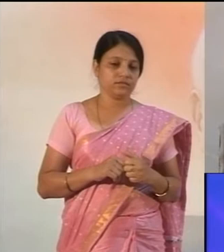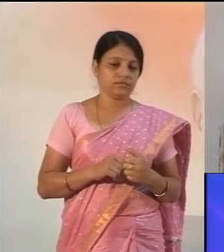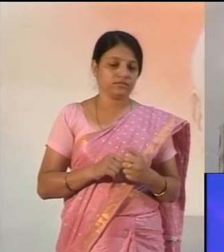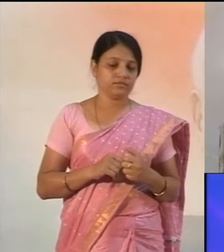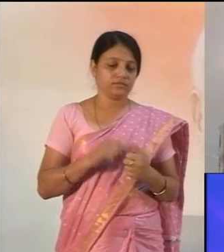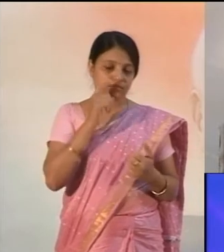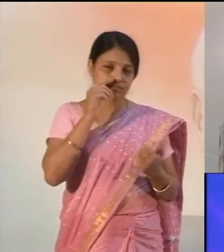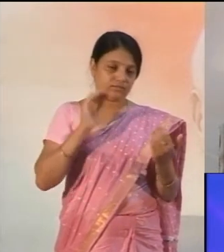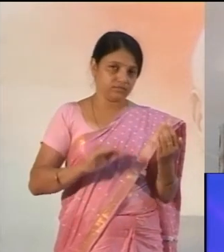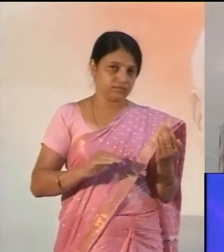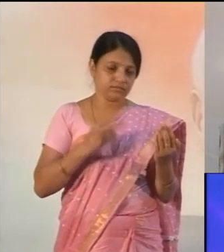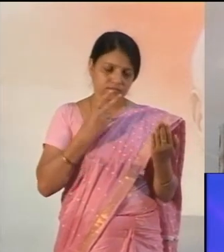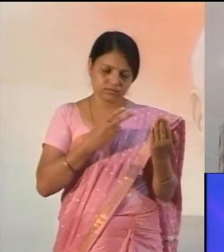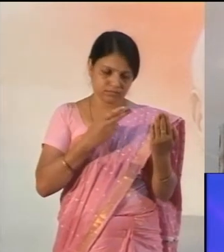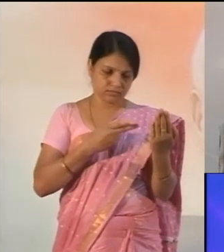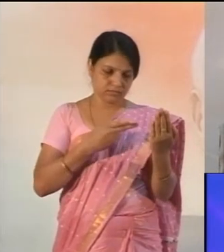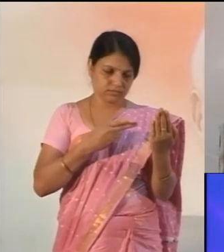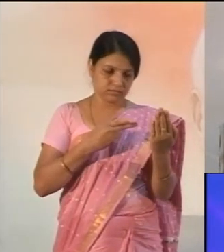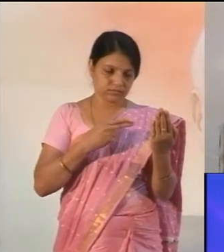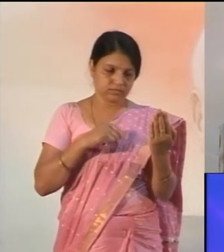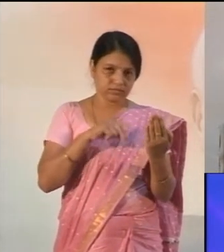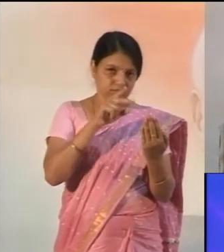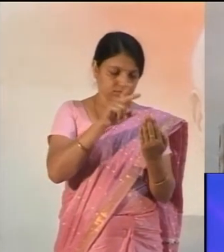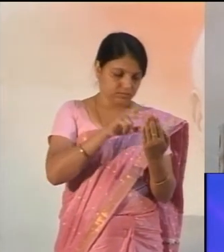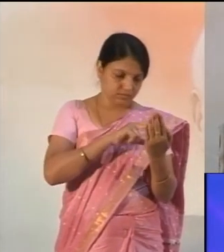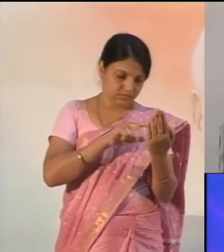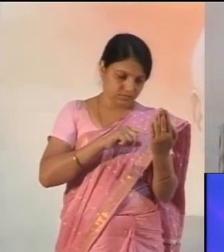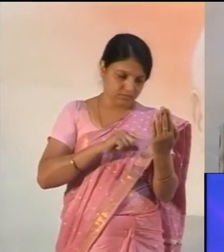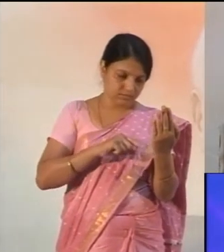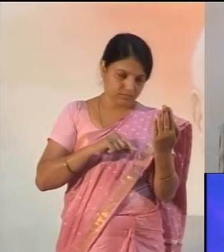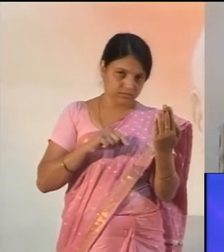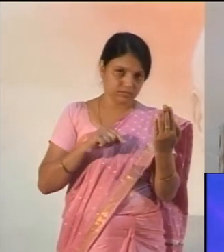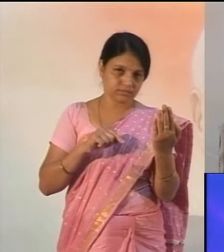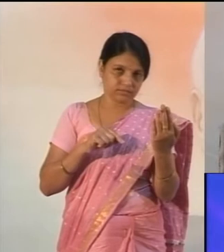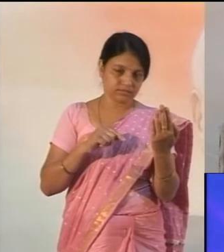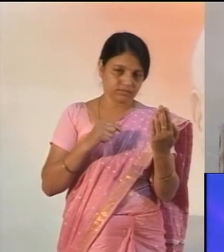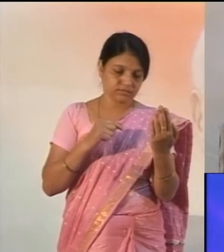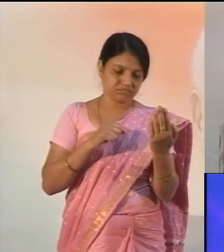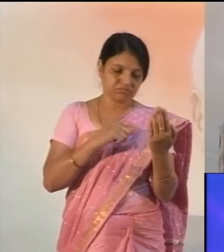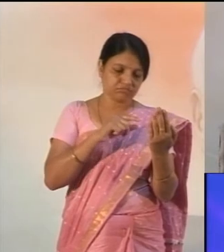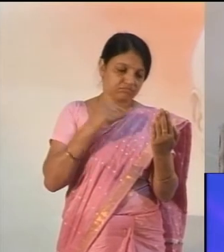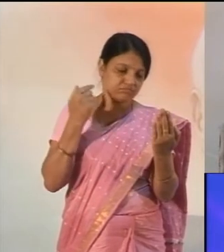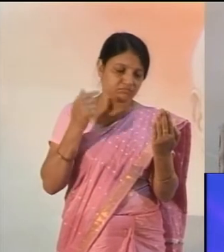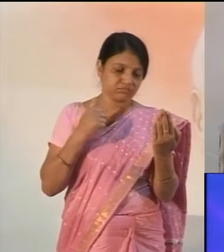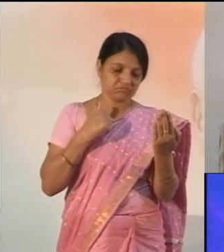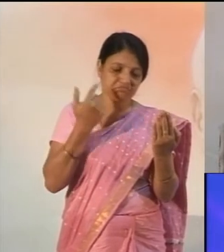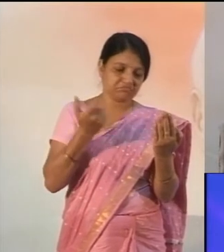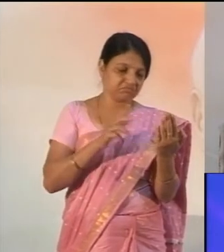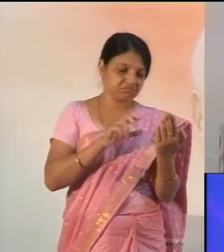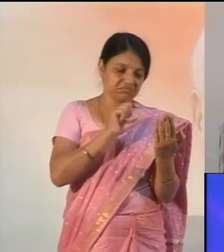बच्चे ने देखा कि उस लिस्ट में उसका कहीं भी नाम नहीं है।